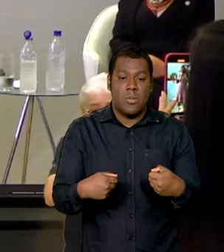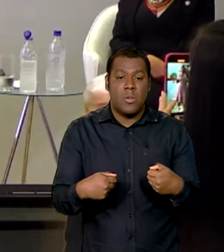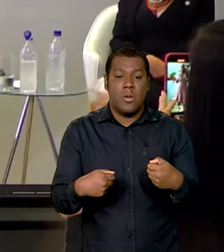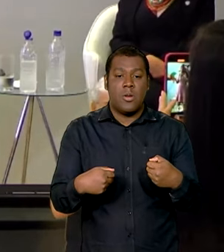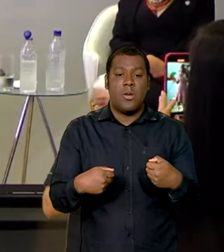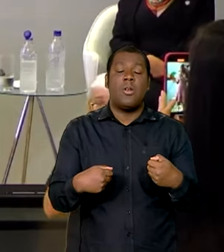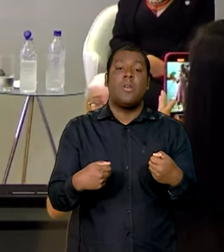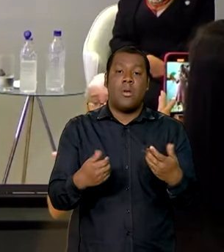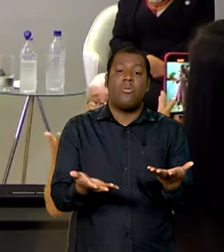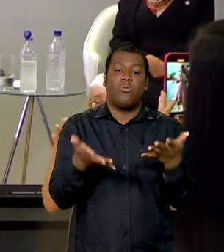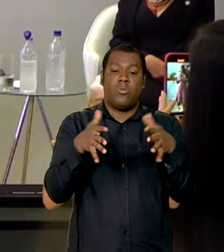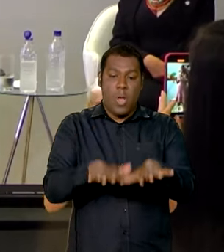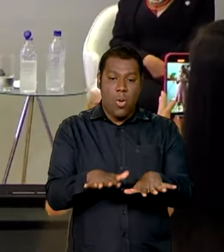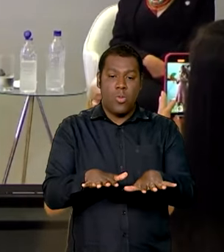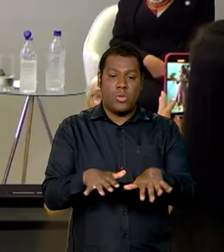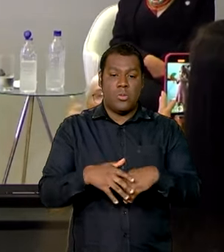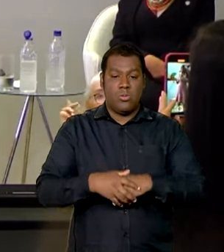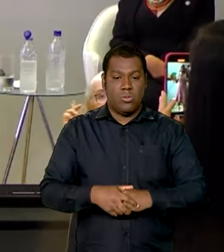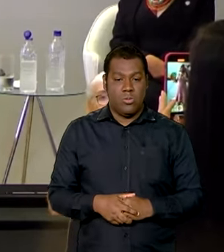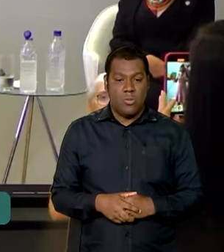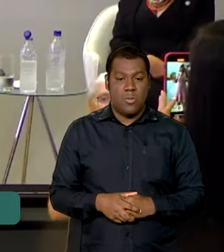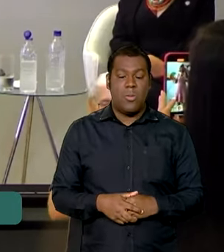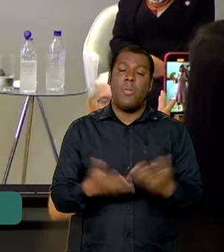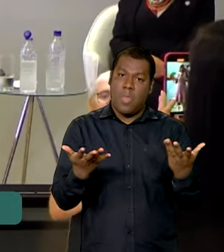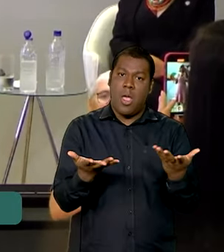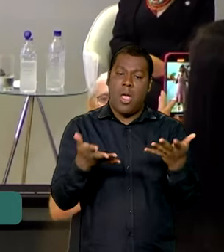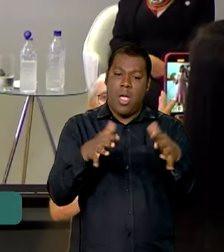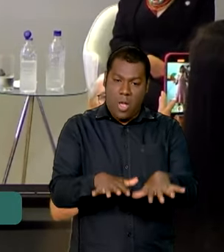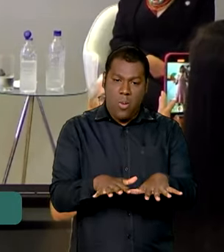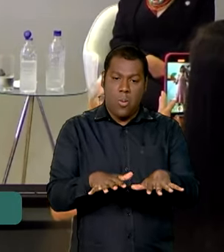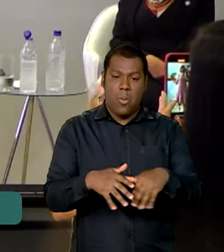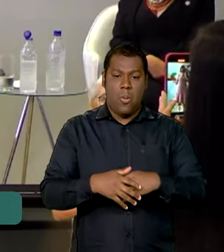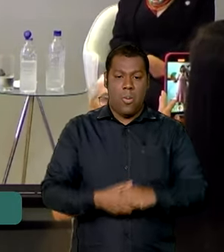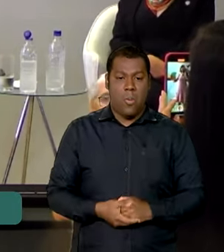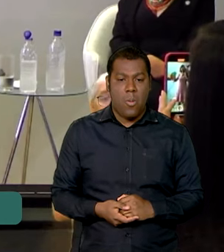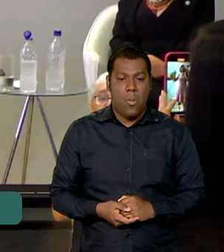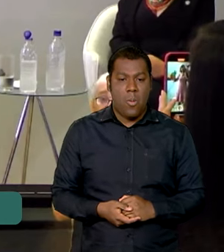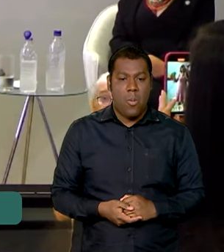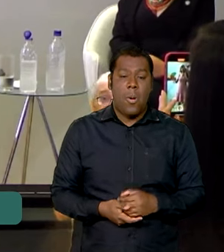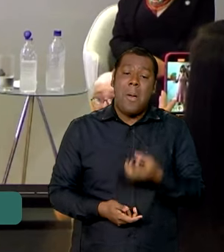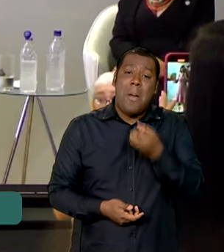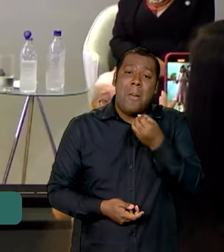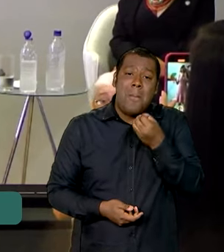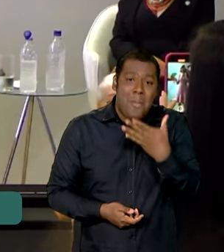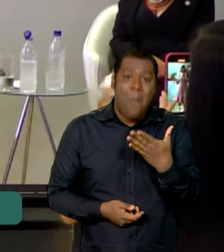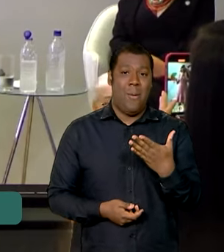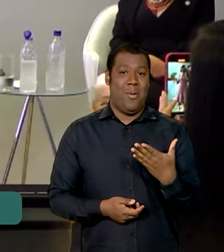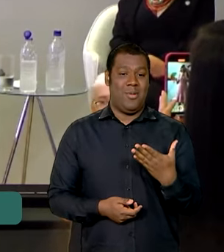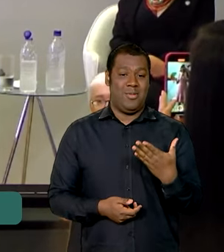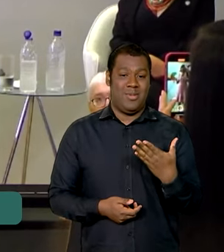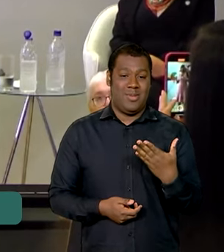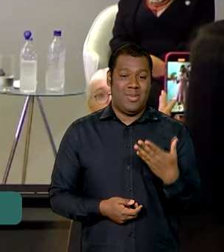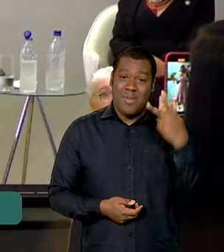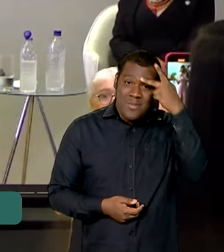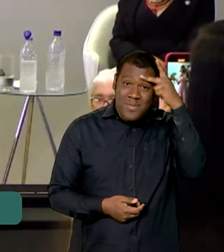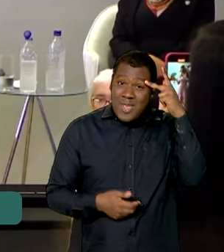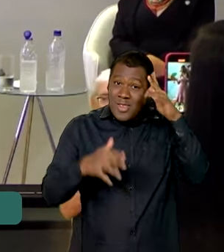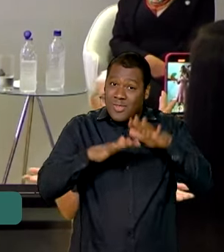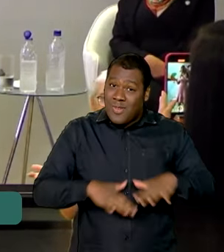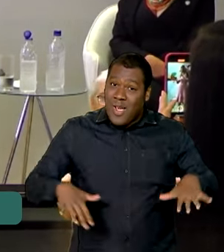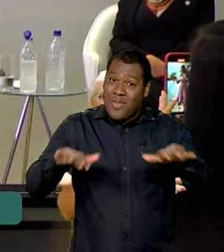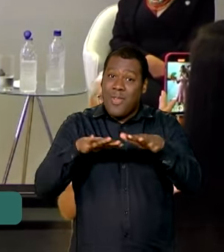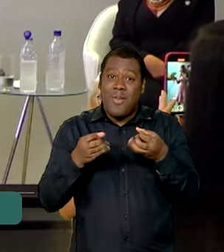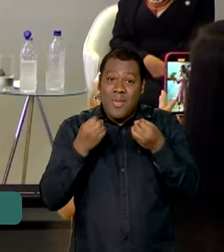inclusivos, situações inclusivas, porque é bom para todo mundo. Não é uma